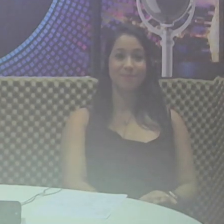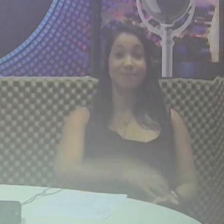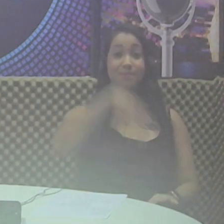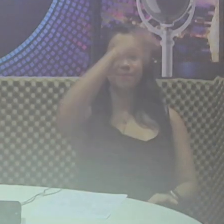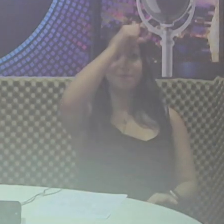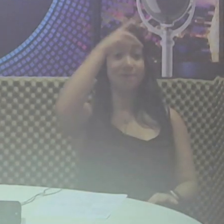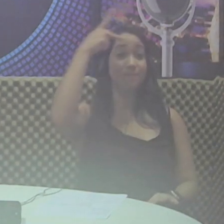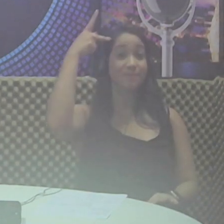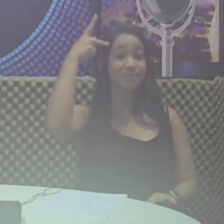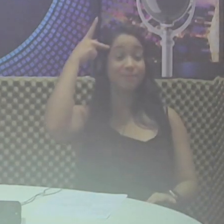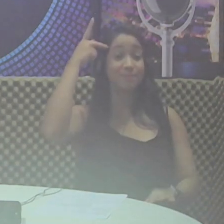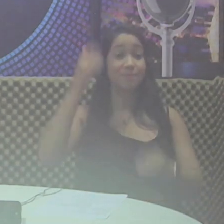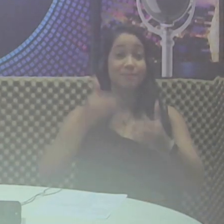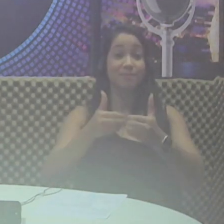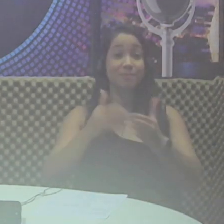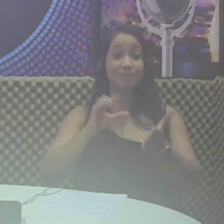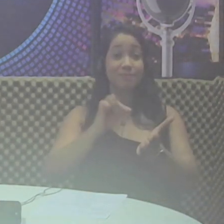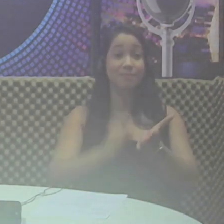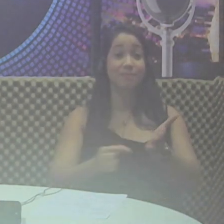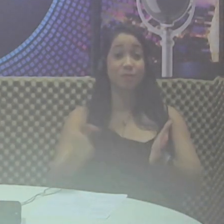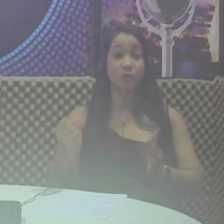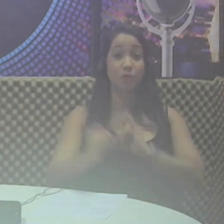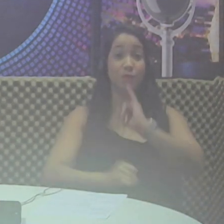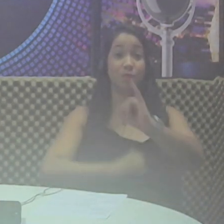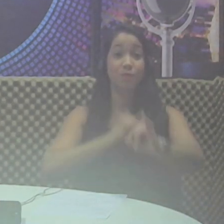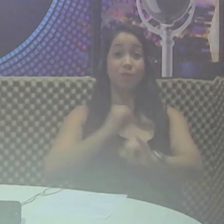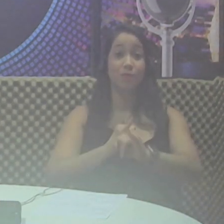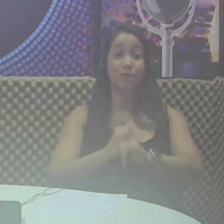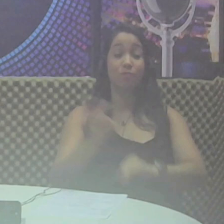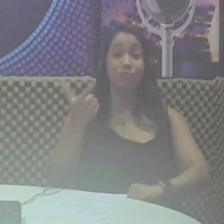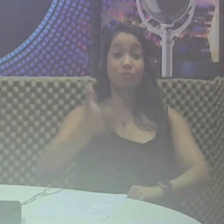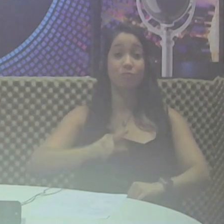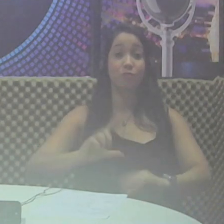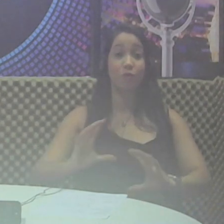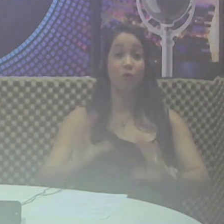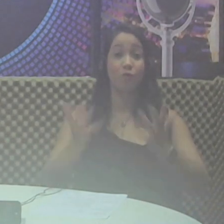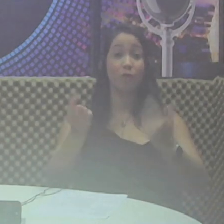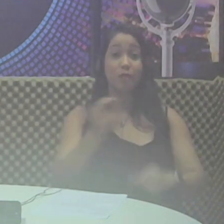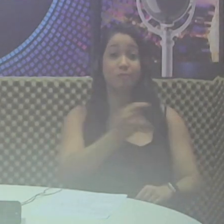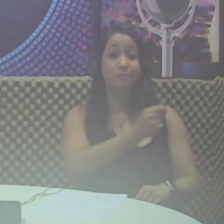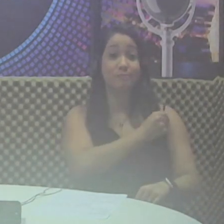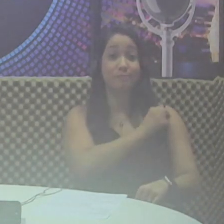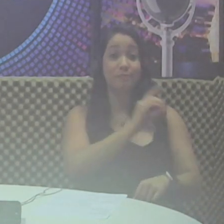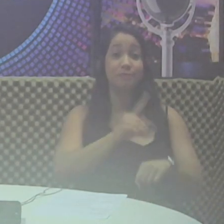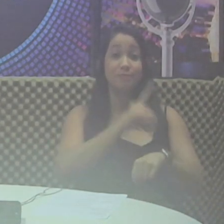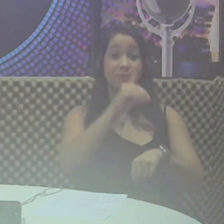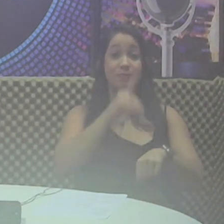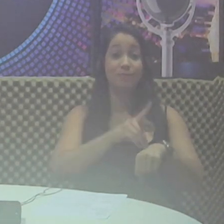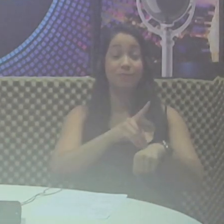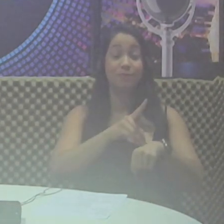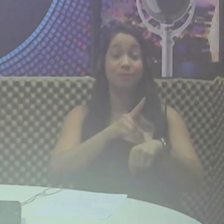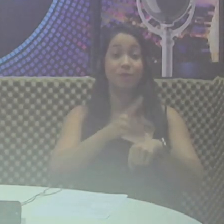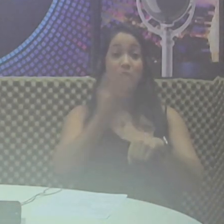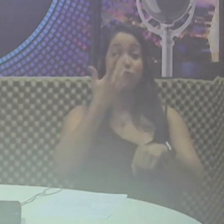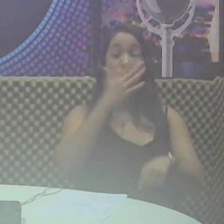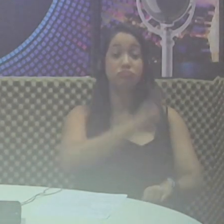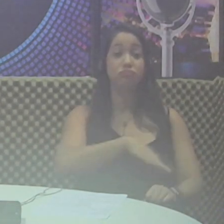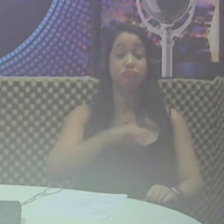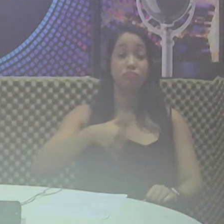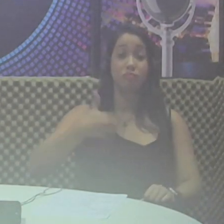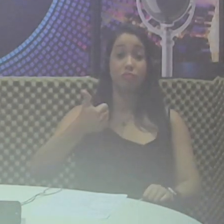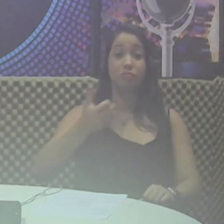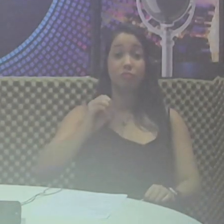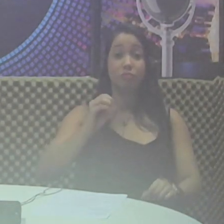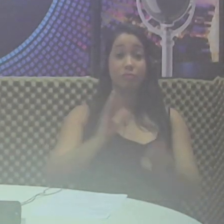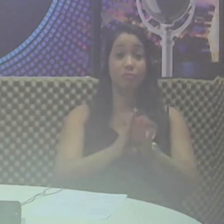Prefeitura abre novo cadastro online para mais um mutirão de vacinação contra a dengue voltado a crianças de 10 a